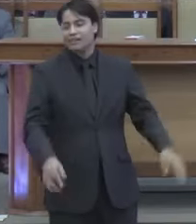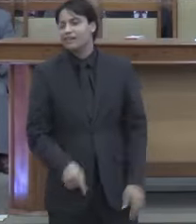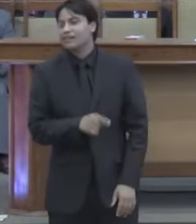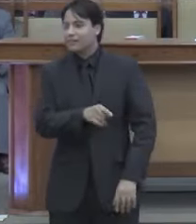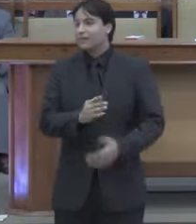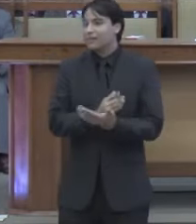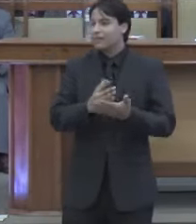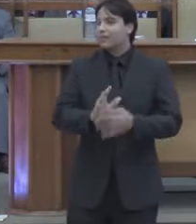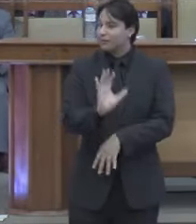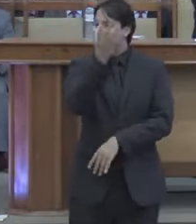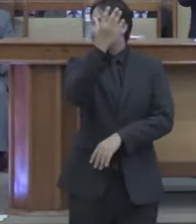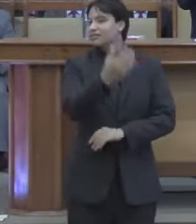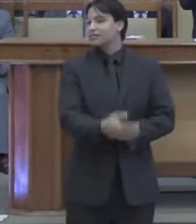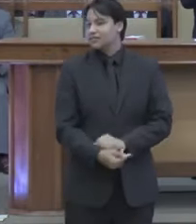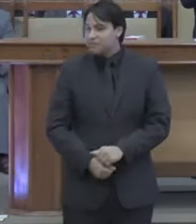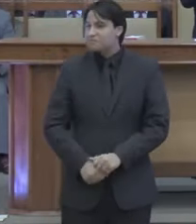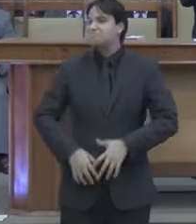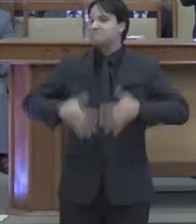É coisa louca.